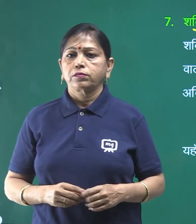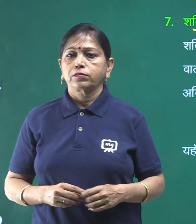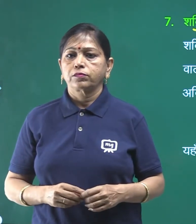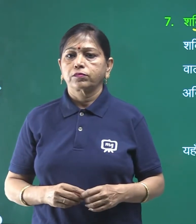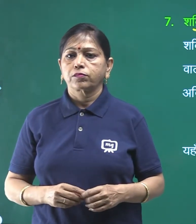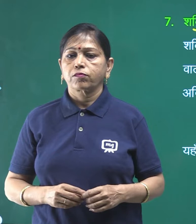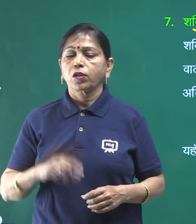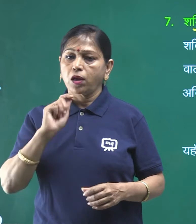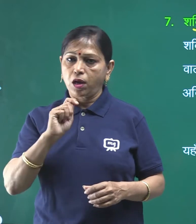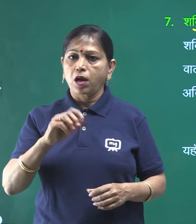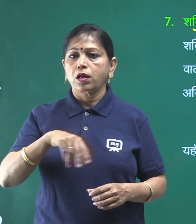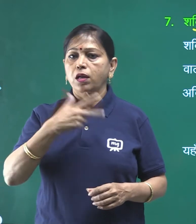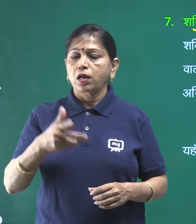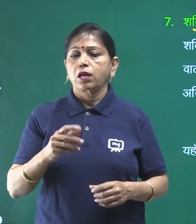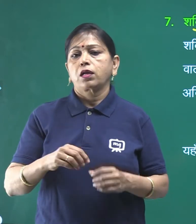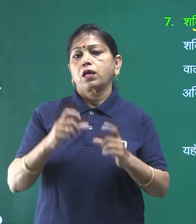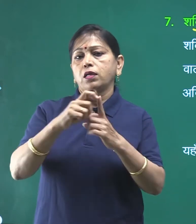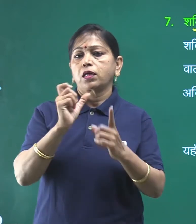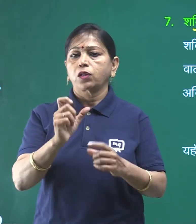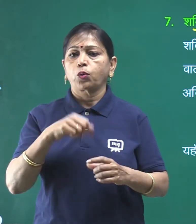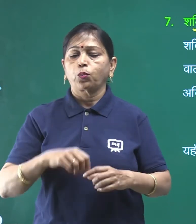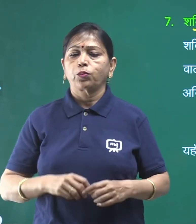कार्य करने की दर को